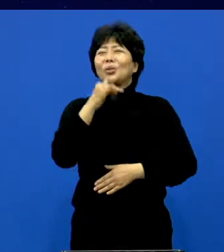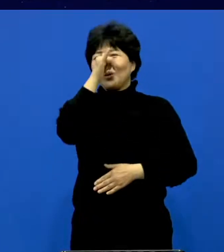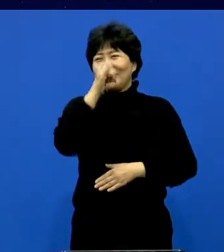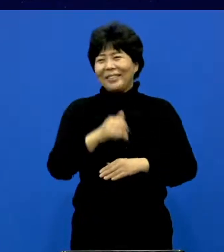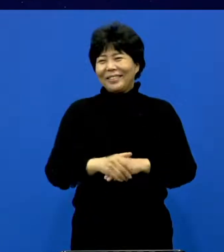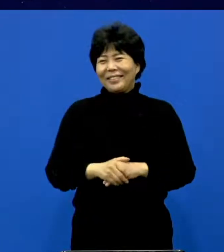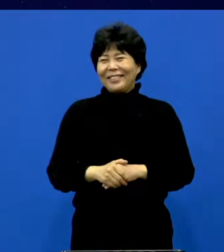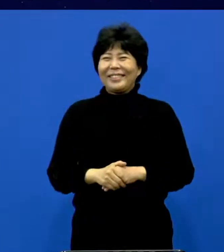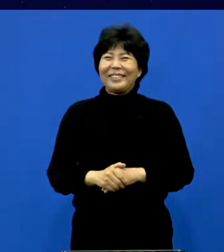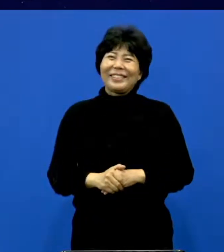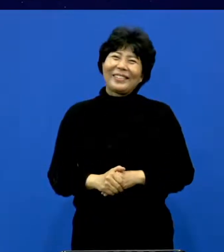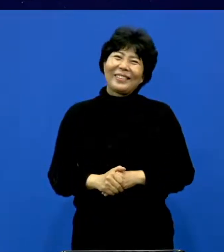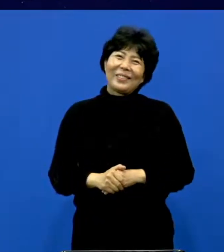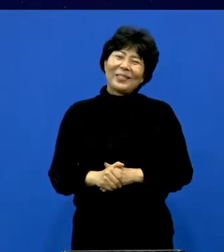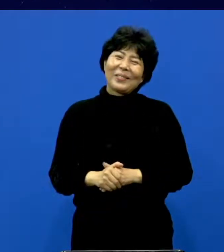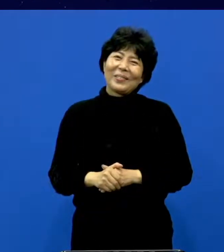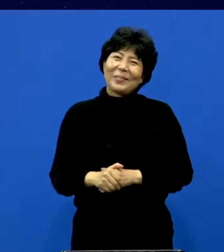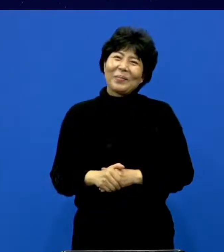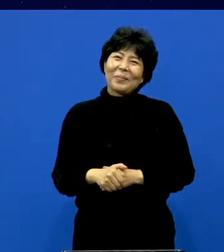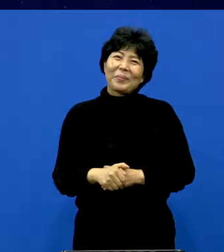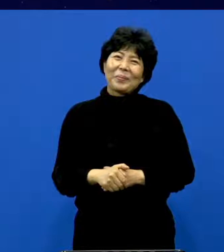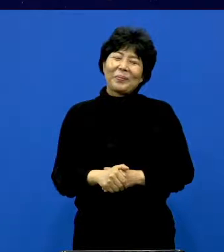알지도 못하고 한 말이 많아요.